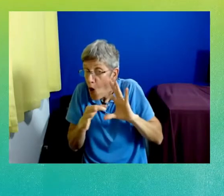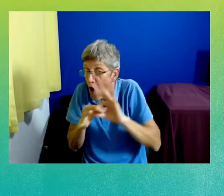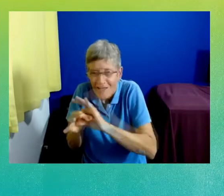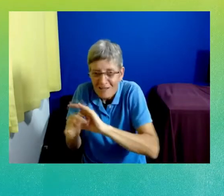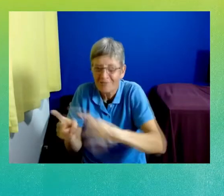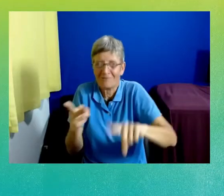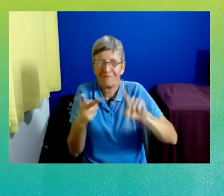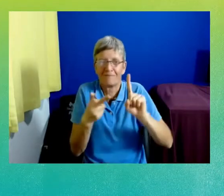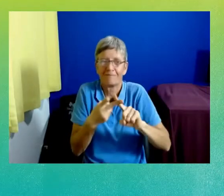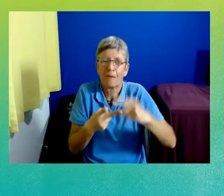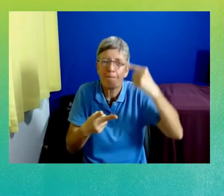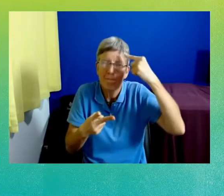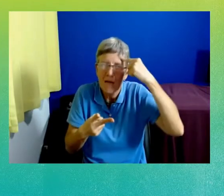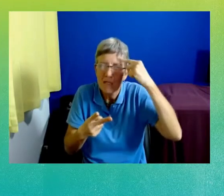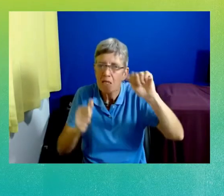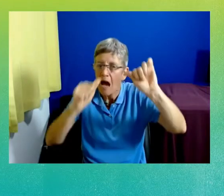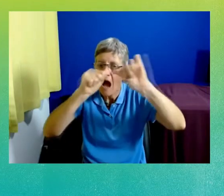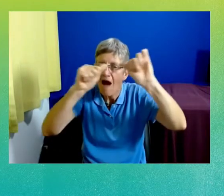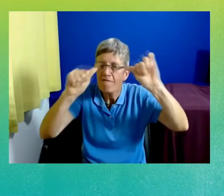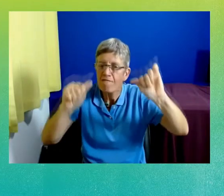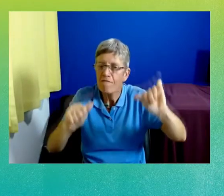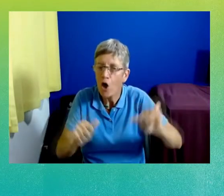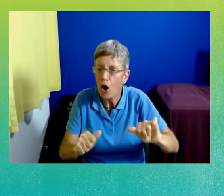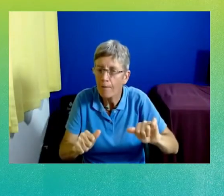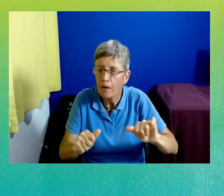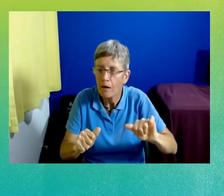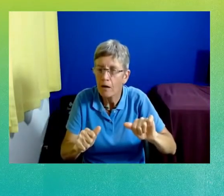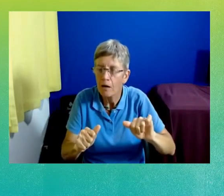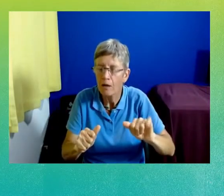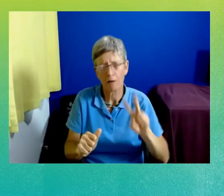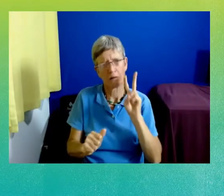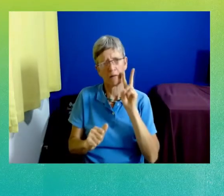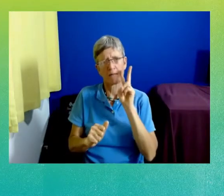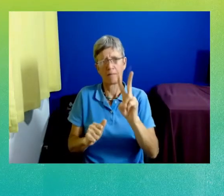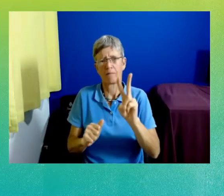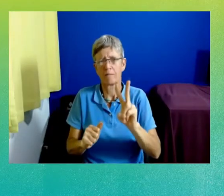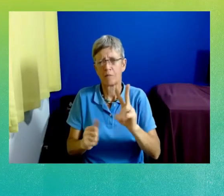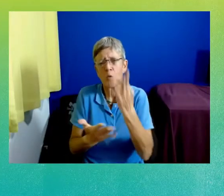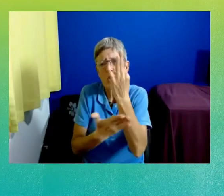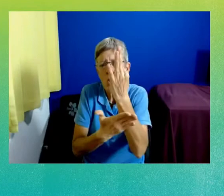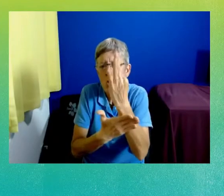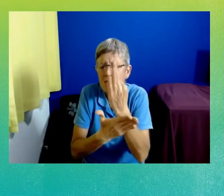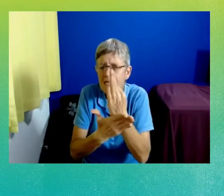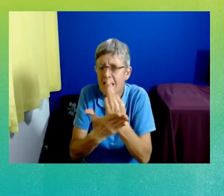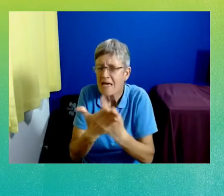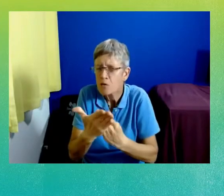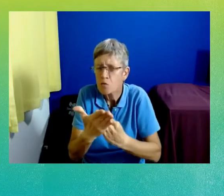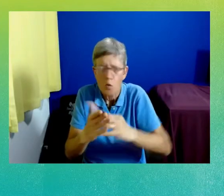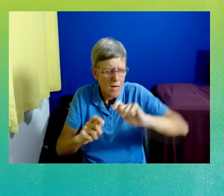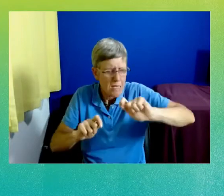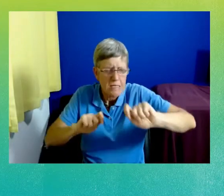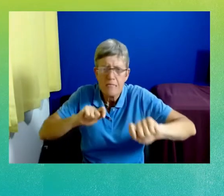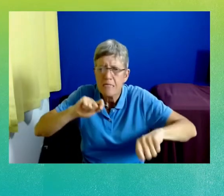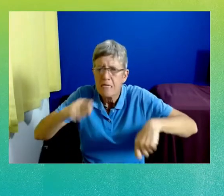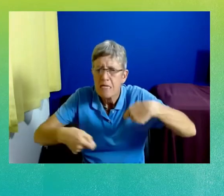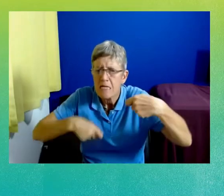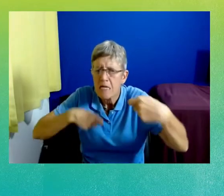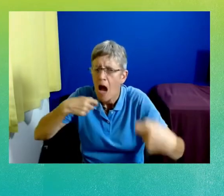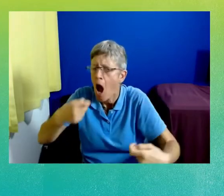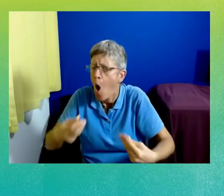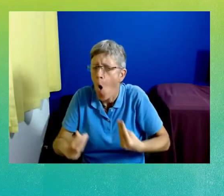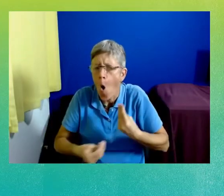também. O caminho, os dois caminhos, pensar na forma do